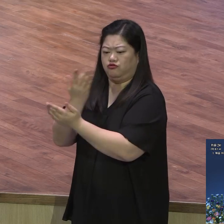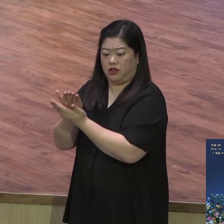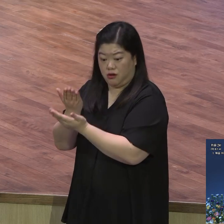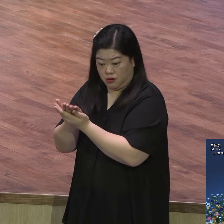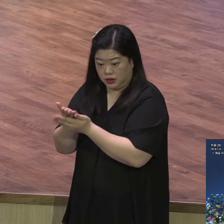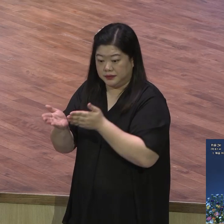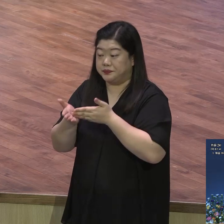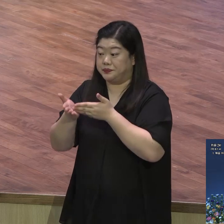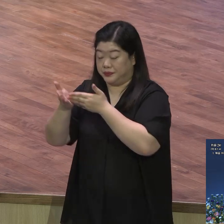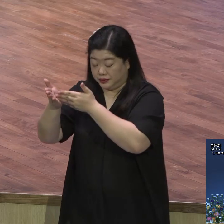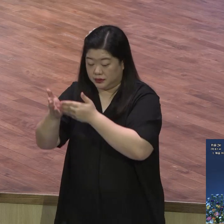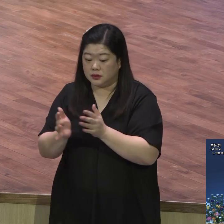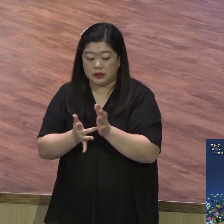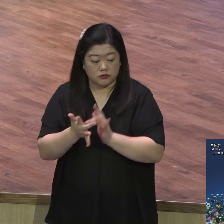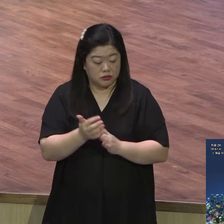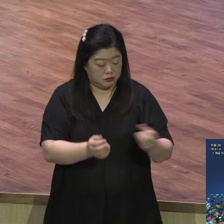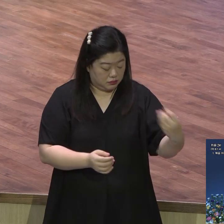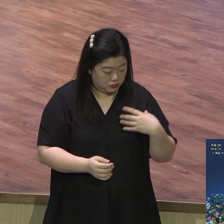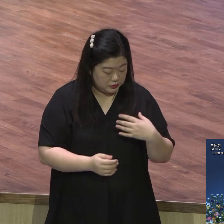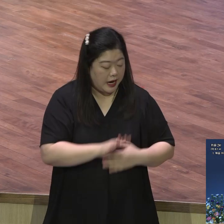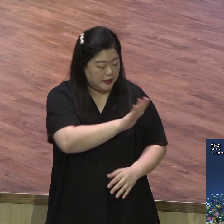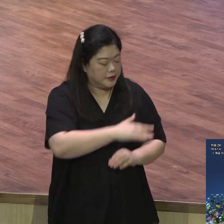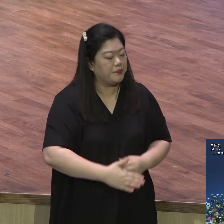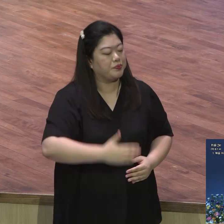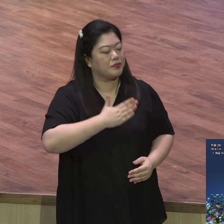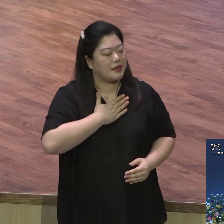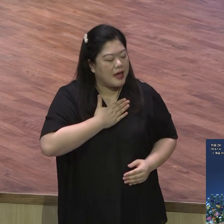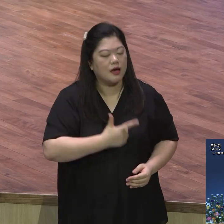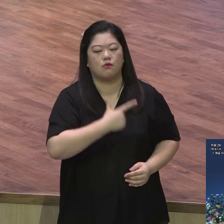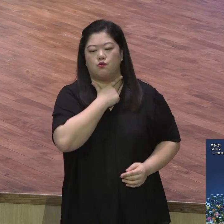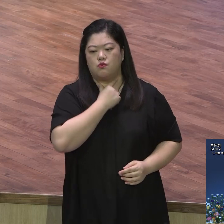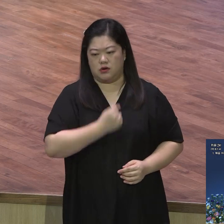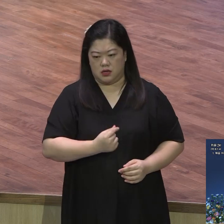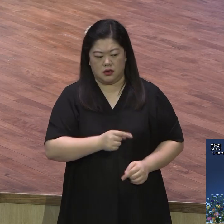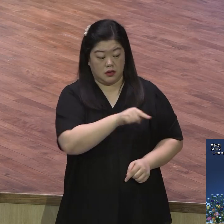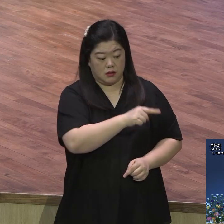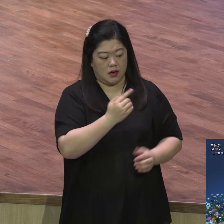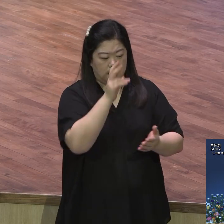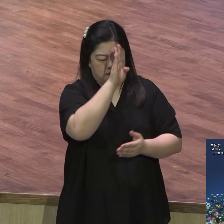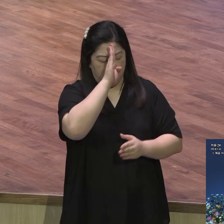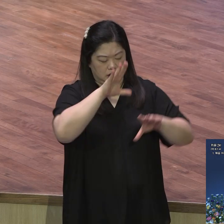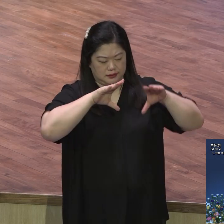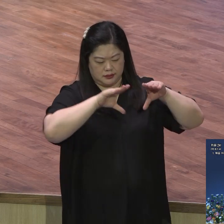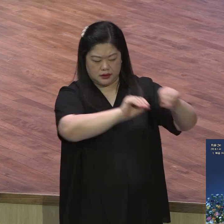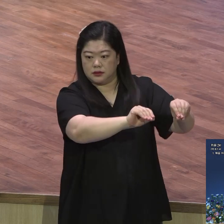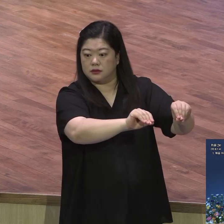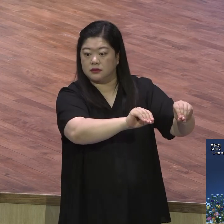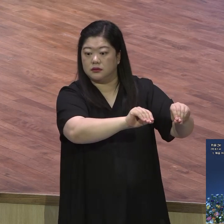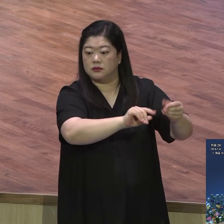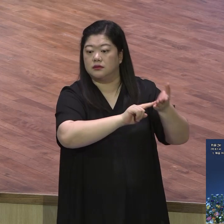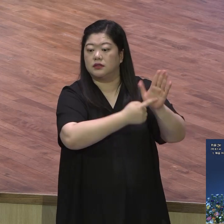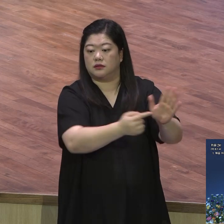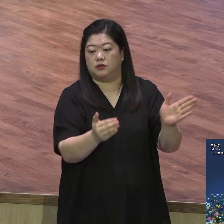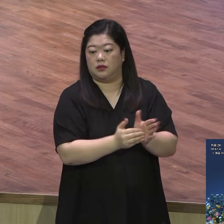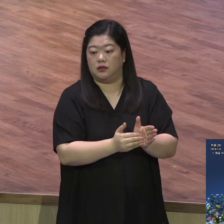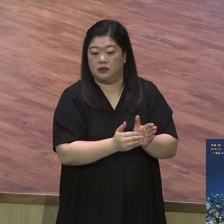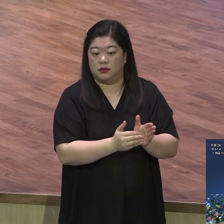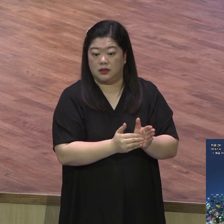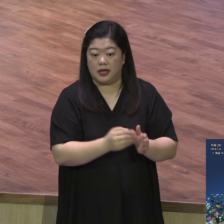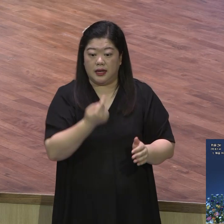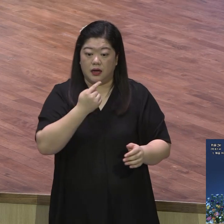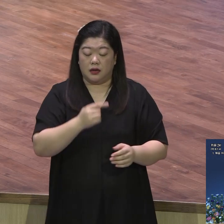원하면 나를 치유하겠다. 예수님의 말씀은 내가 원하노니 깨끗함을 받으라. 예수님의 말씀 한마디에